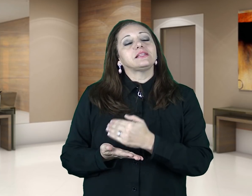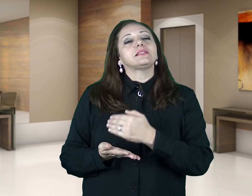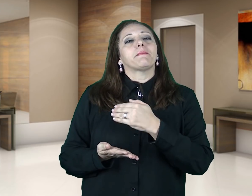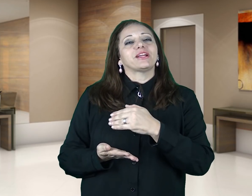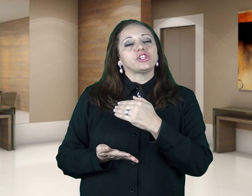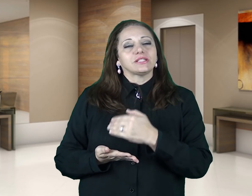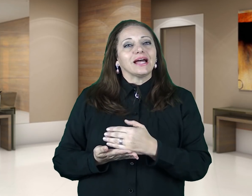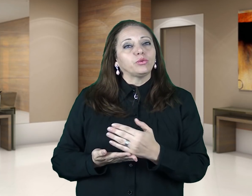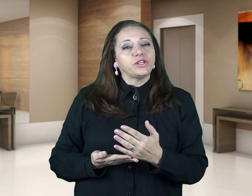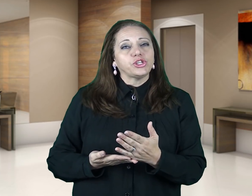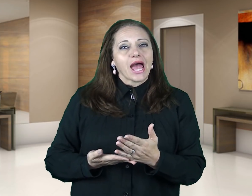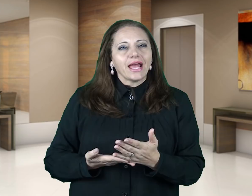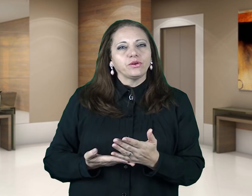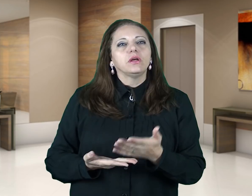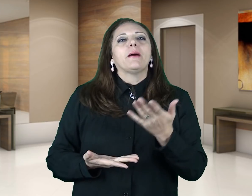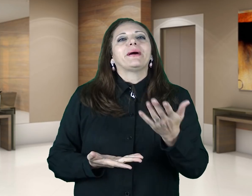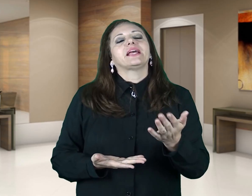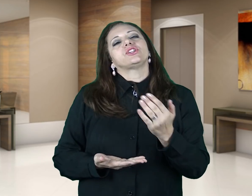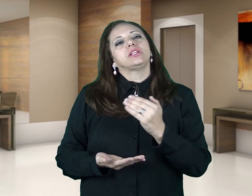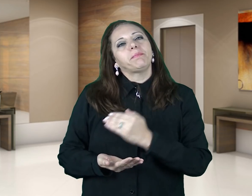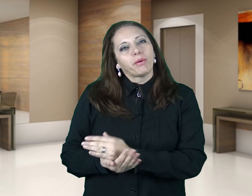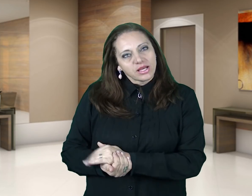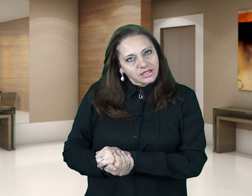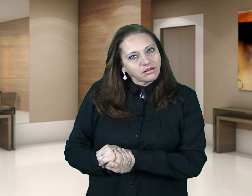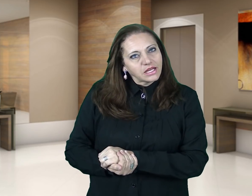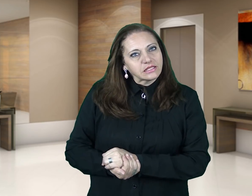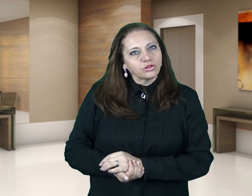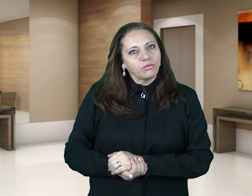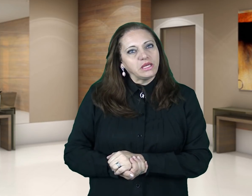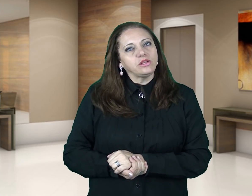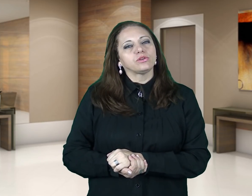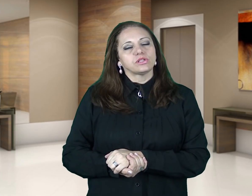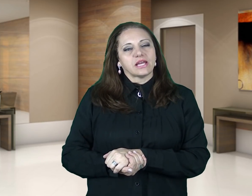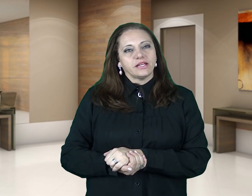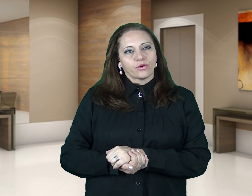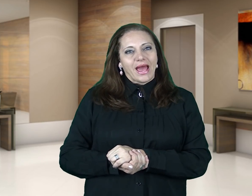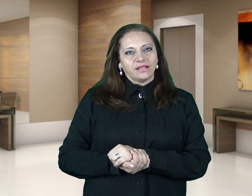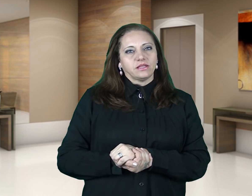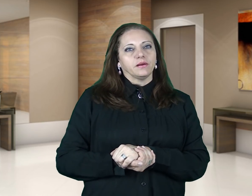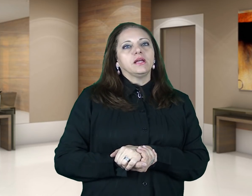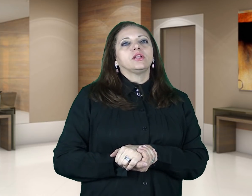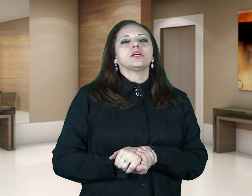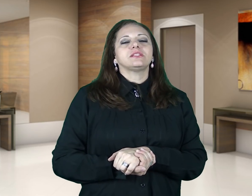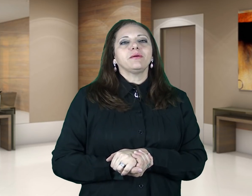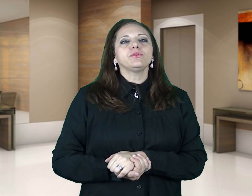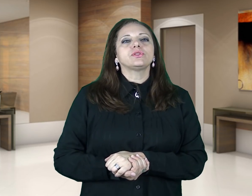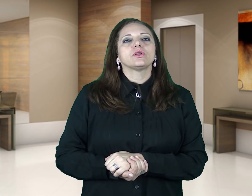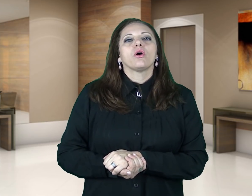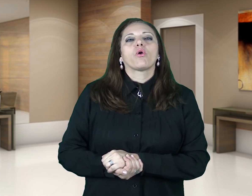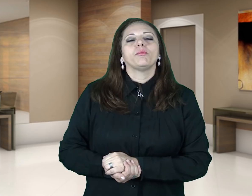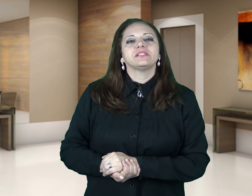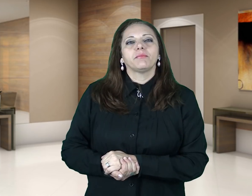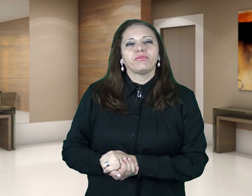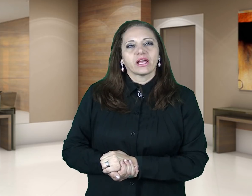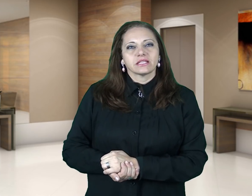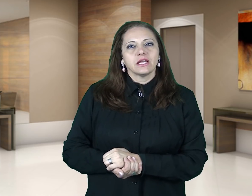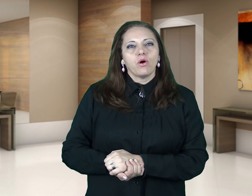extremamente sistematizado e diário para que a gente possa ter esse domínio do sign writing. Nós temos como